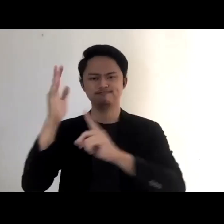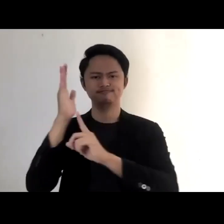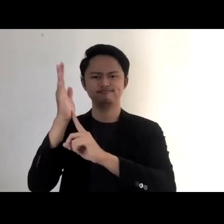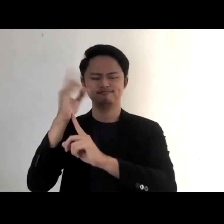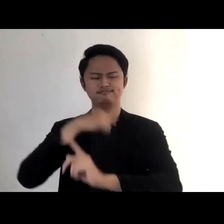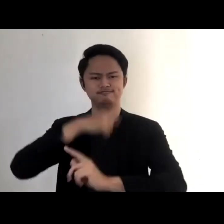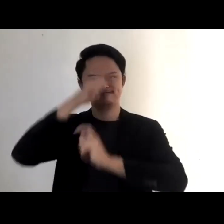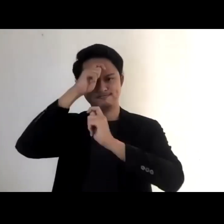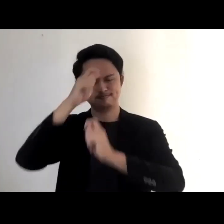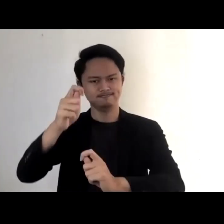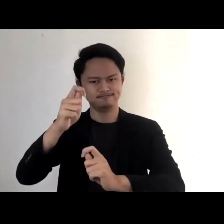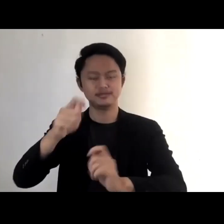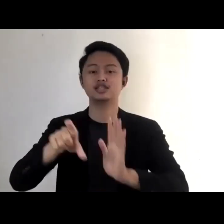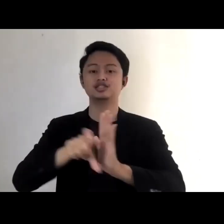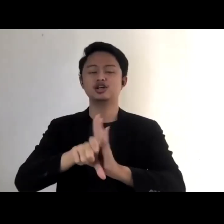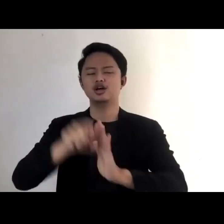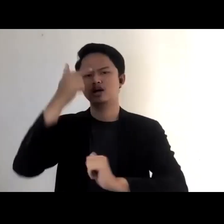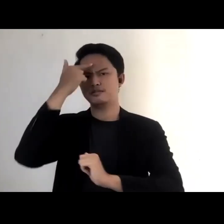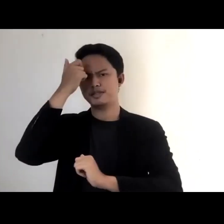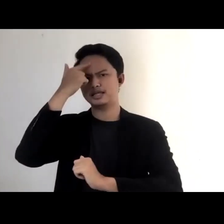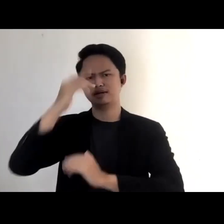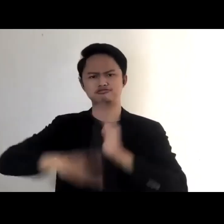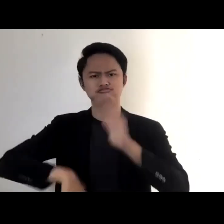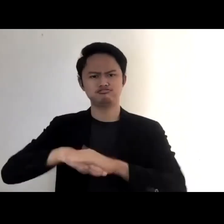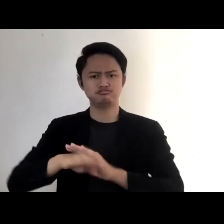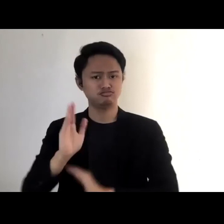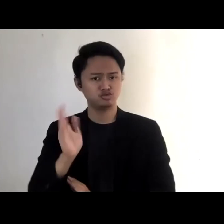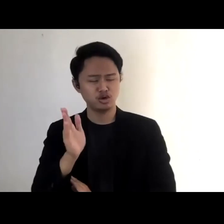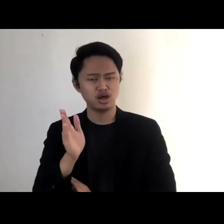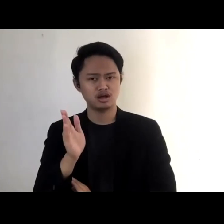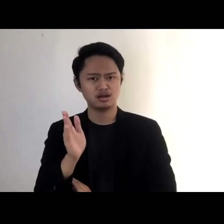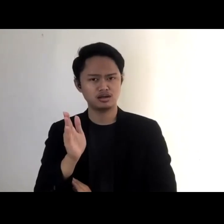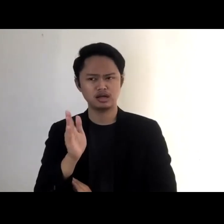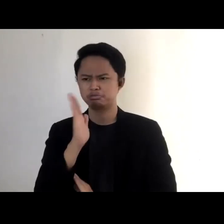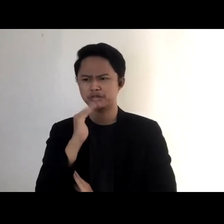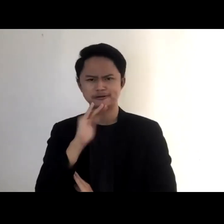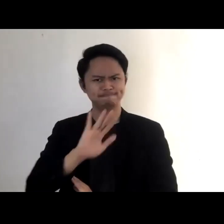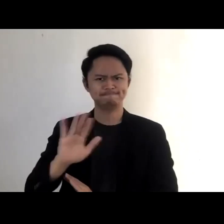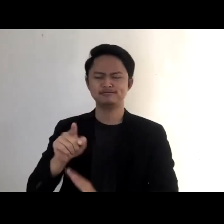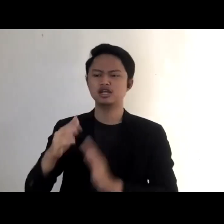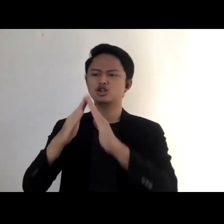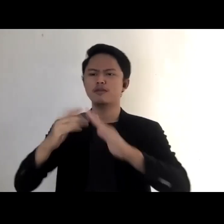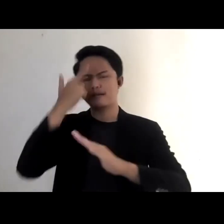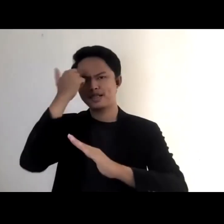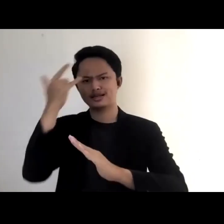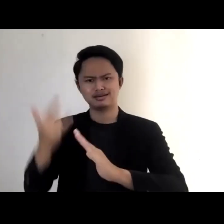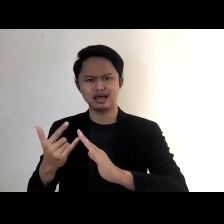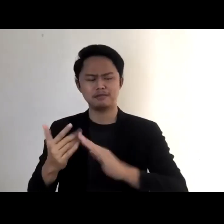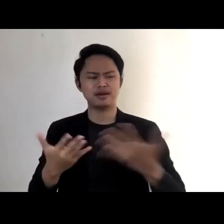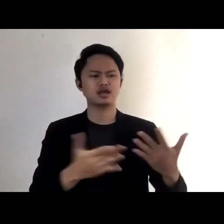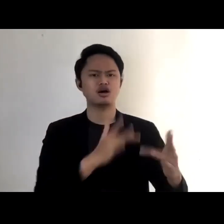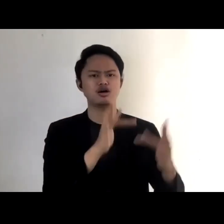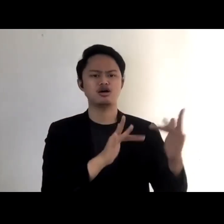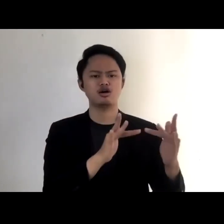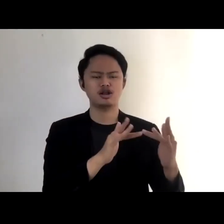setelah pembelajaran ini bisa kita lakukan dengan maksimal, tanpa terkecuali yang belajar di rumah maupun yang sudah bisa melaksanakan